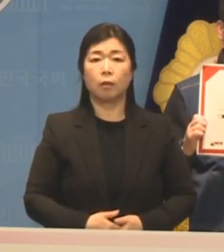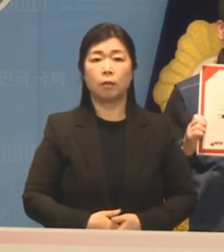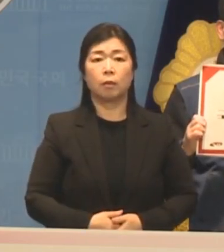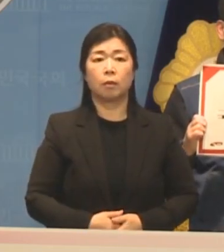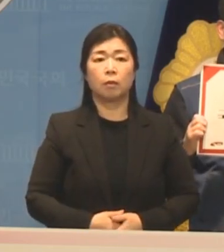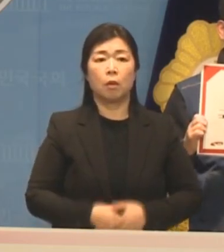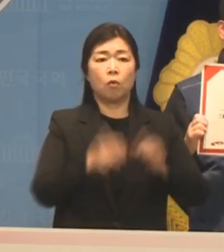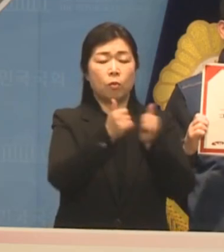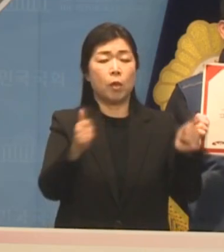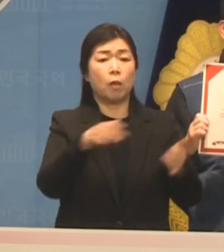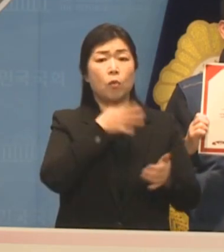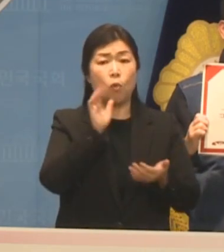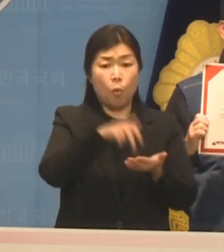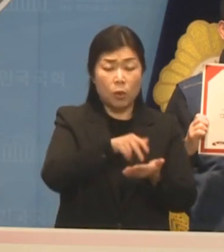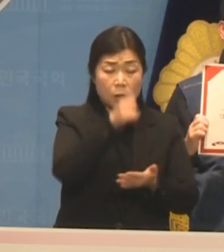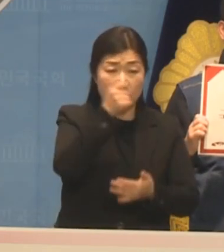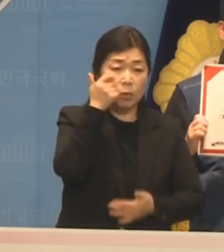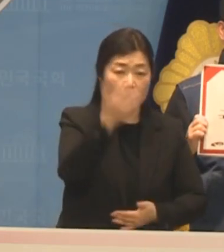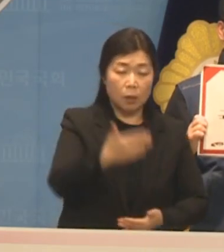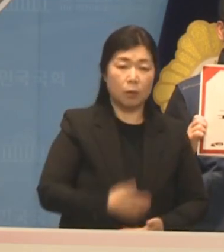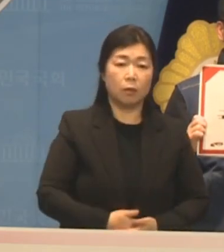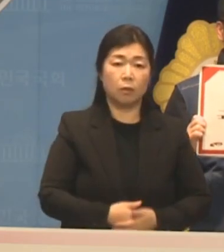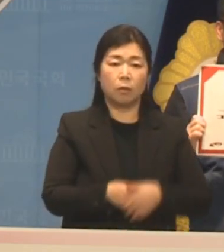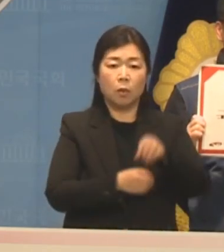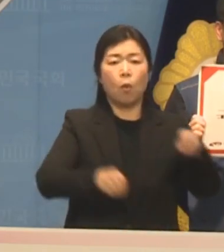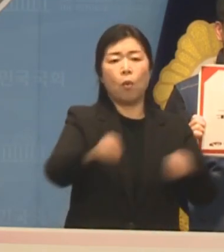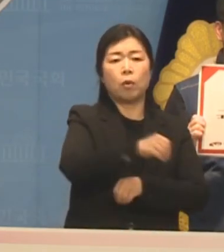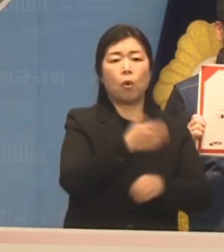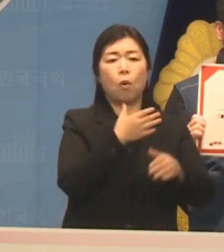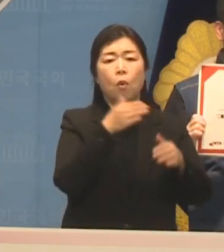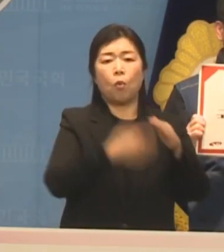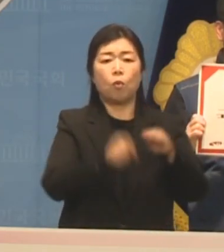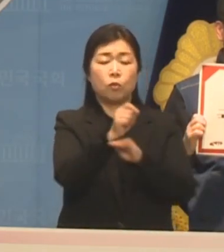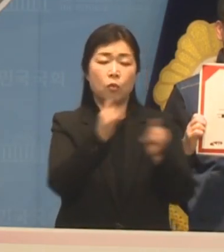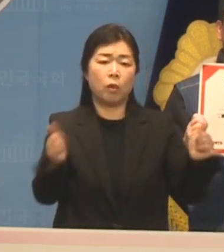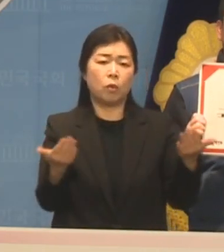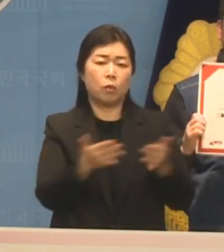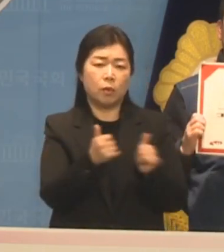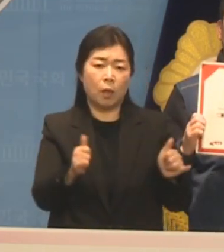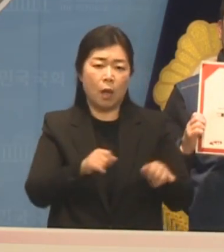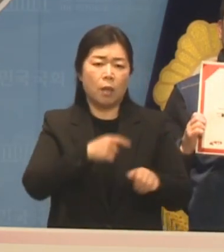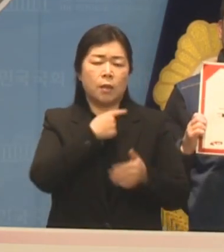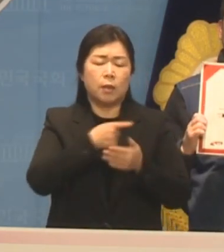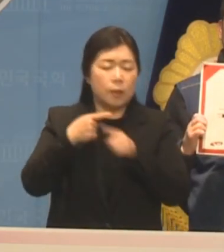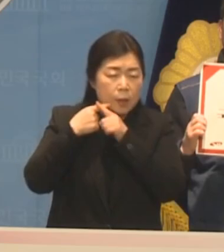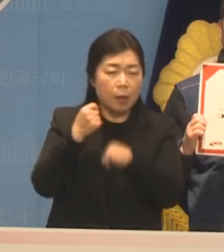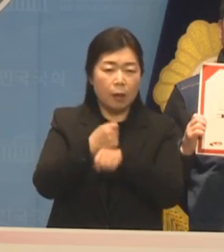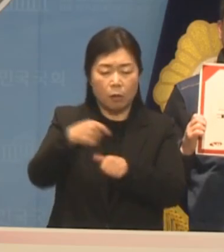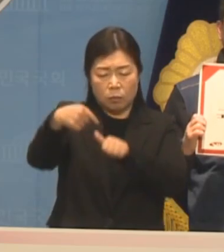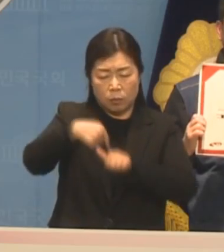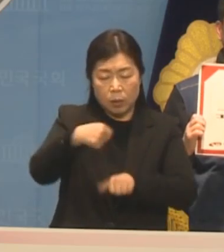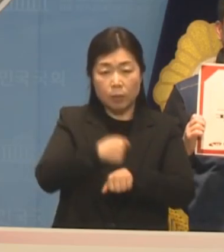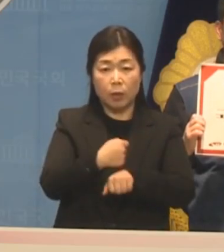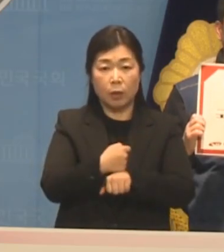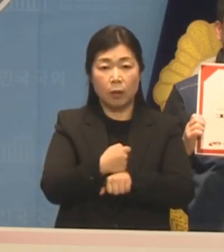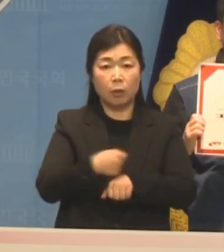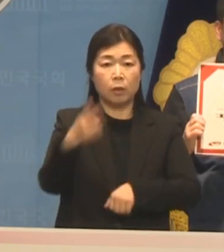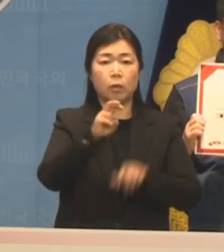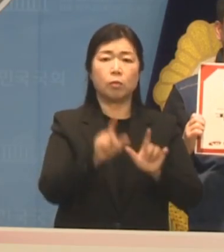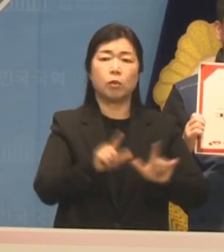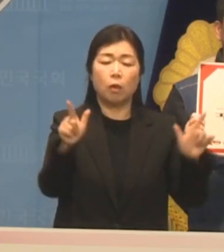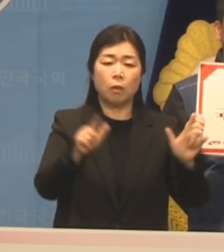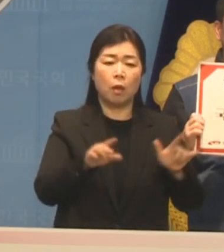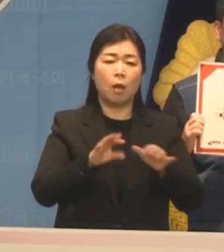보장되었습니까? 오히려 공무원 노동자 희생만 더 강요되고 있습니다. 2022년부터 매해 소득 공백이